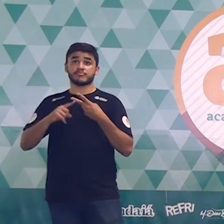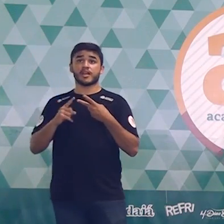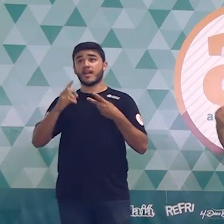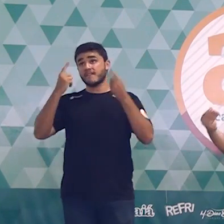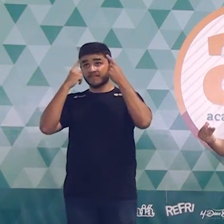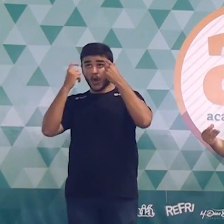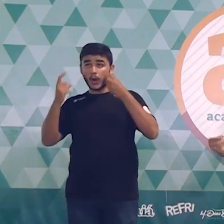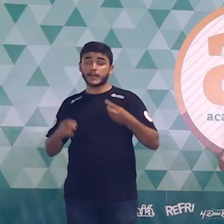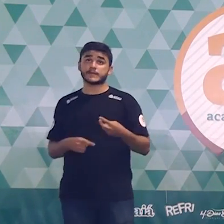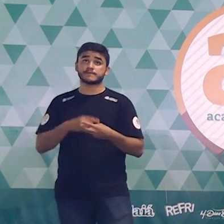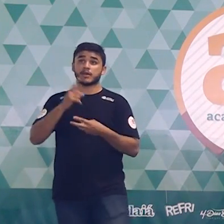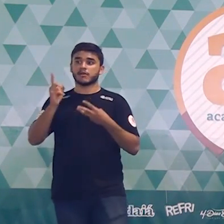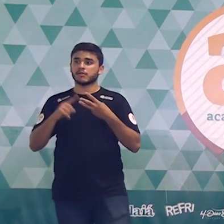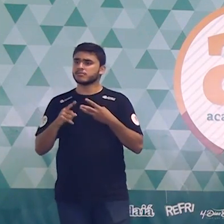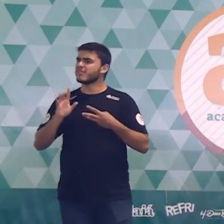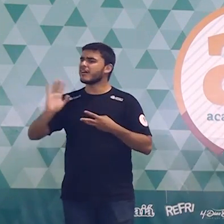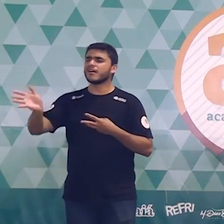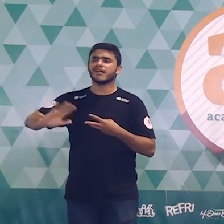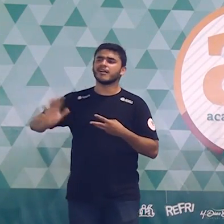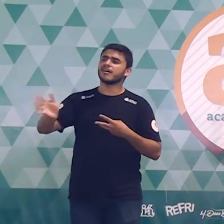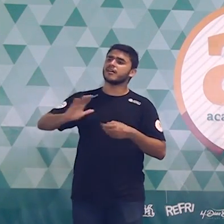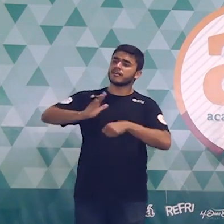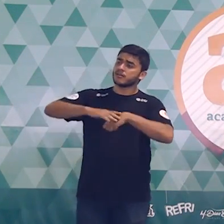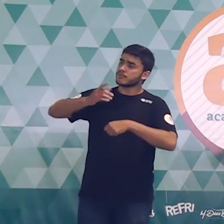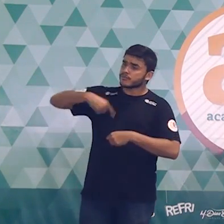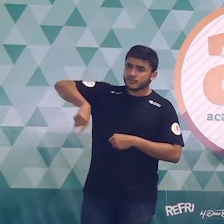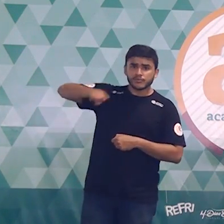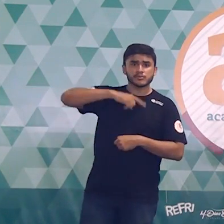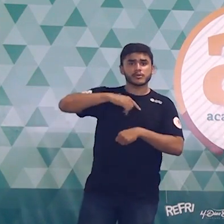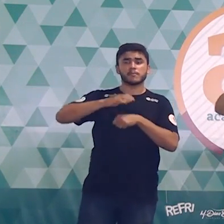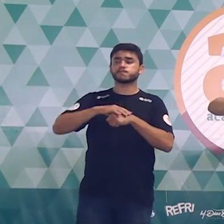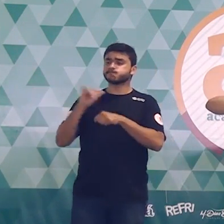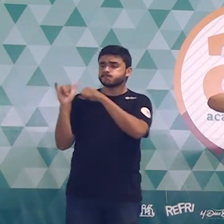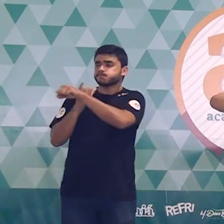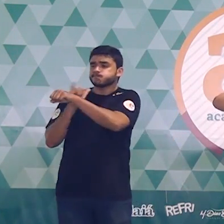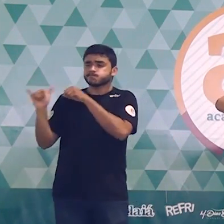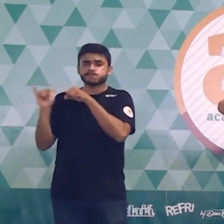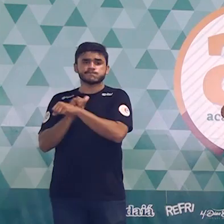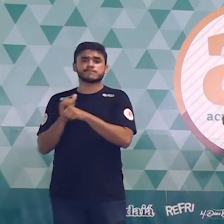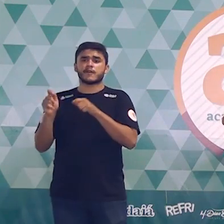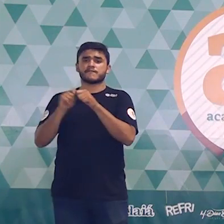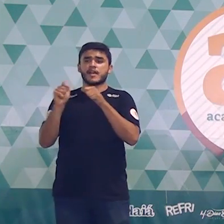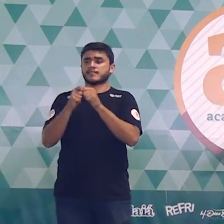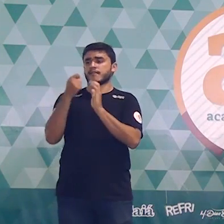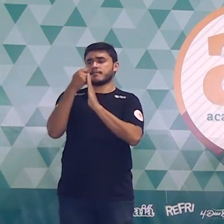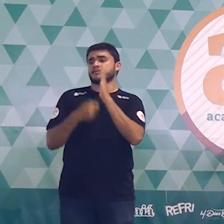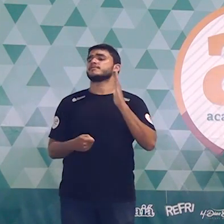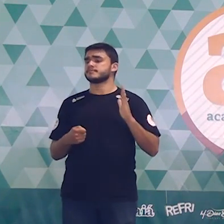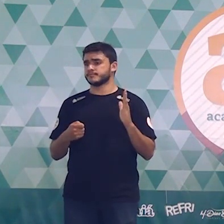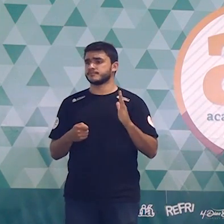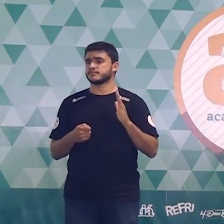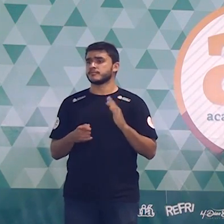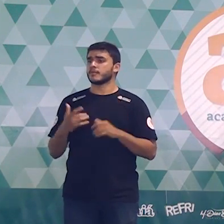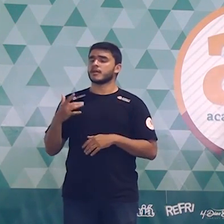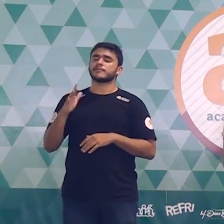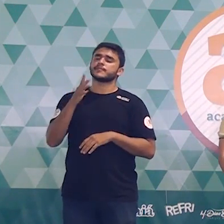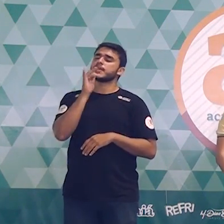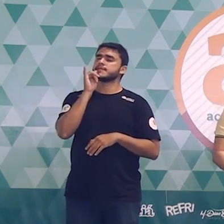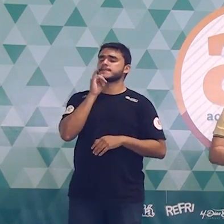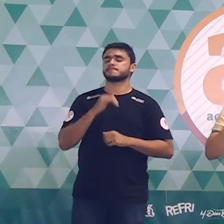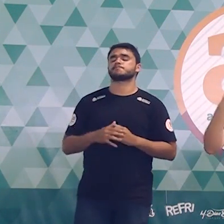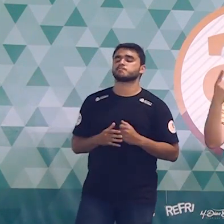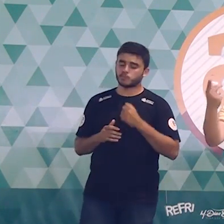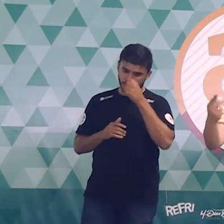escrever sobre qualquer tema. Eu vou aqui para a provocação do colega. Professor, alguma questão de saúde pública. Por